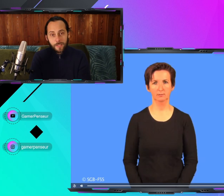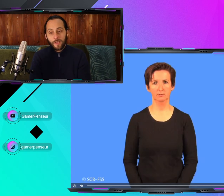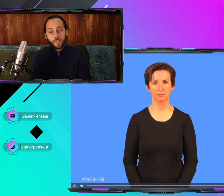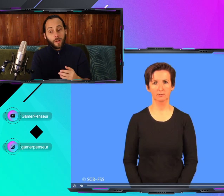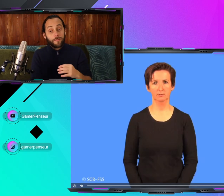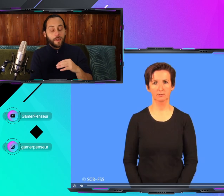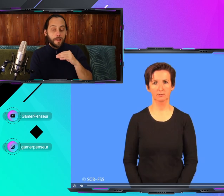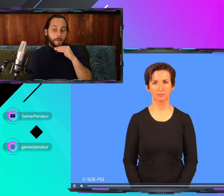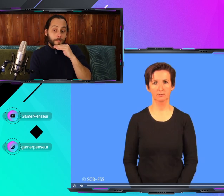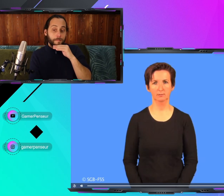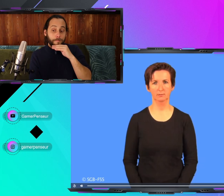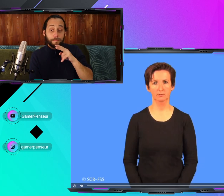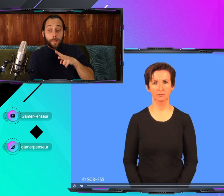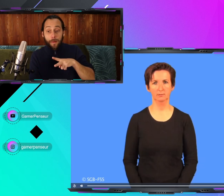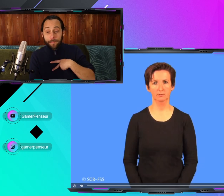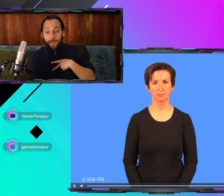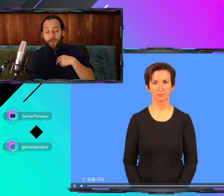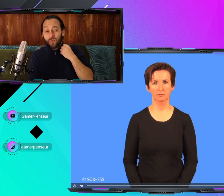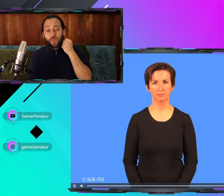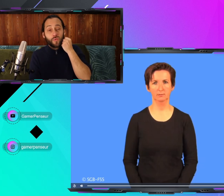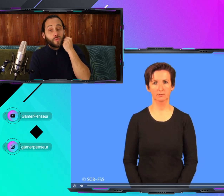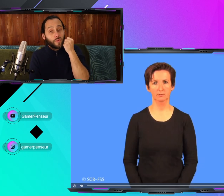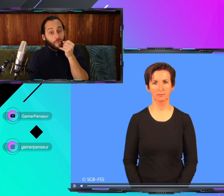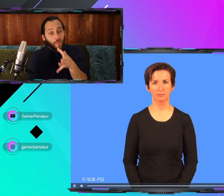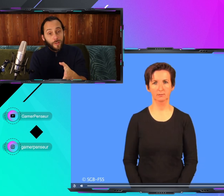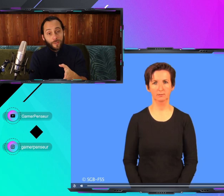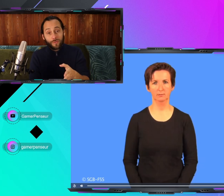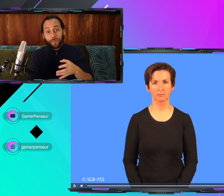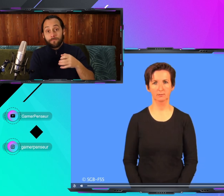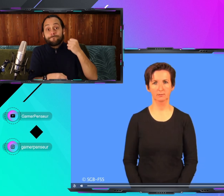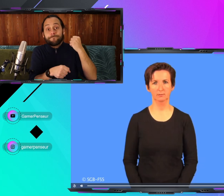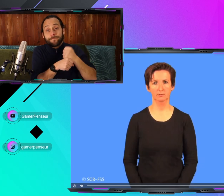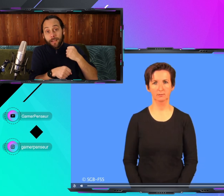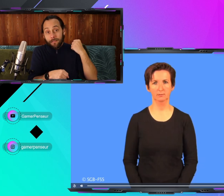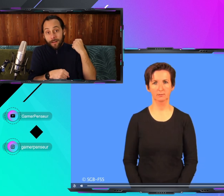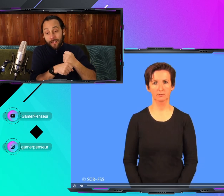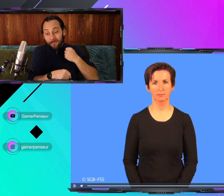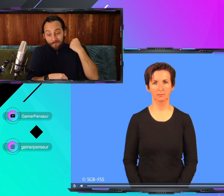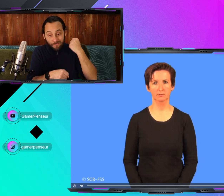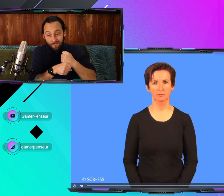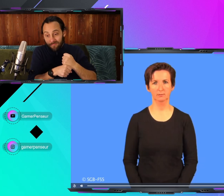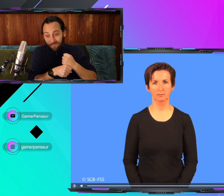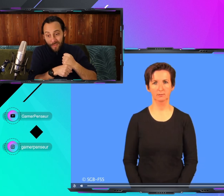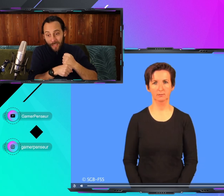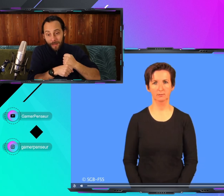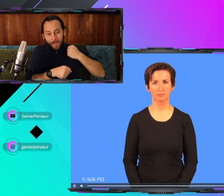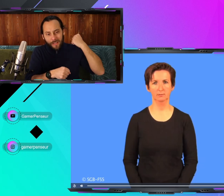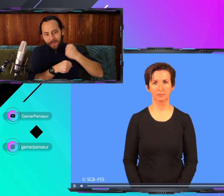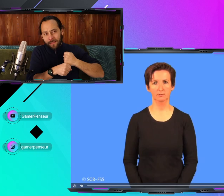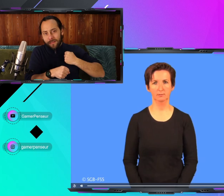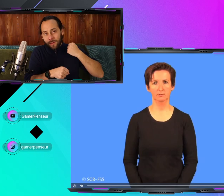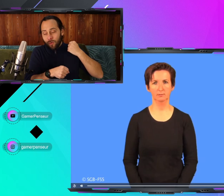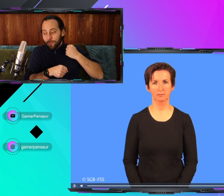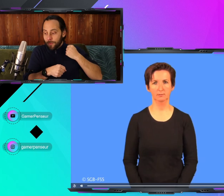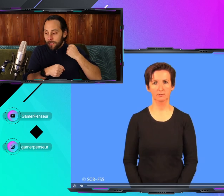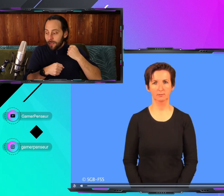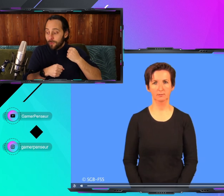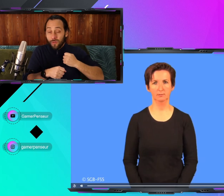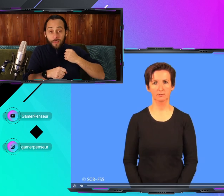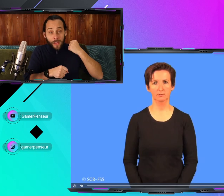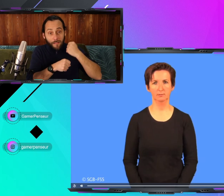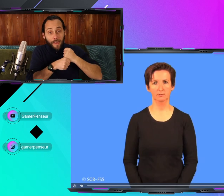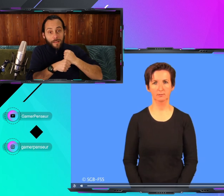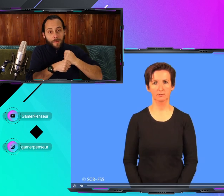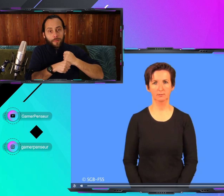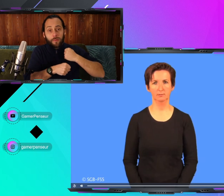Et moi, c'est vrai que j'aurais fait Papa Pi tous les jours travaille. Puis d'ailleurs, on peut mettre l'émotion